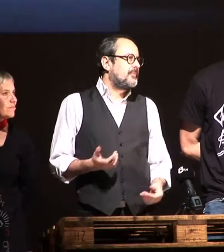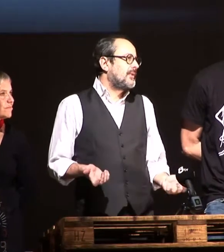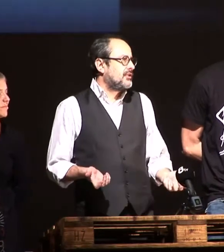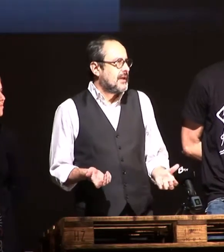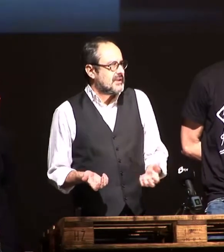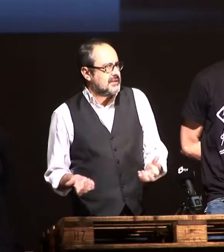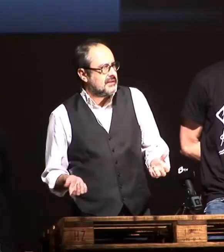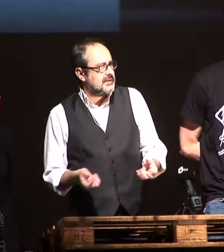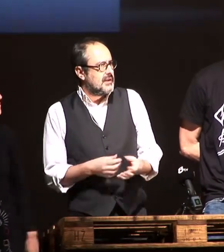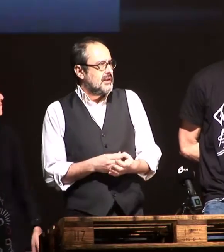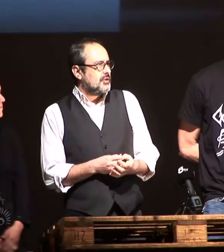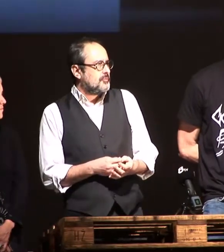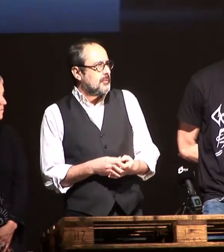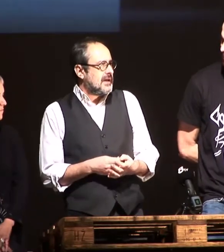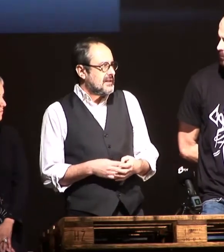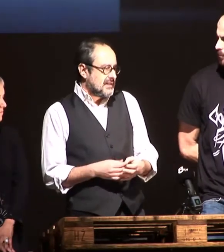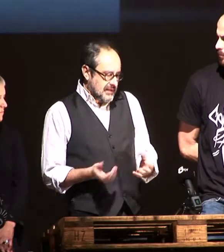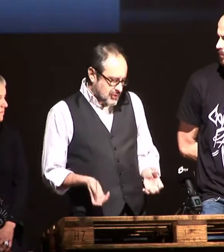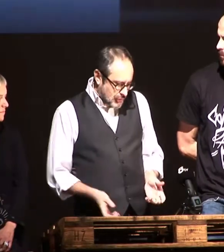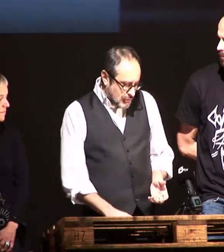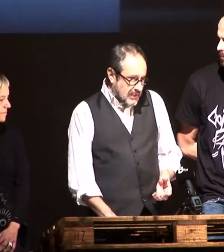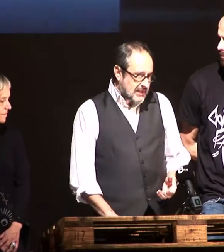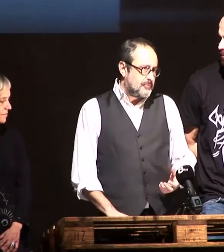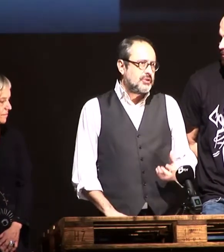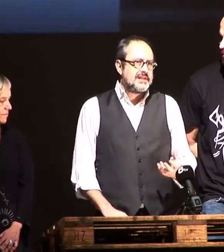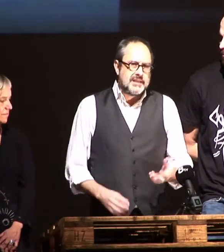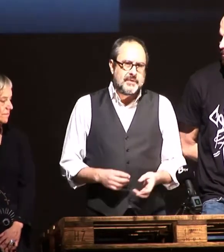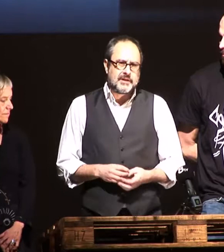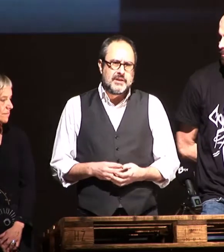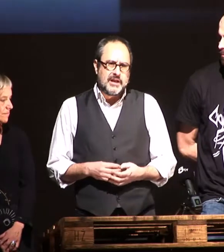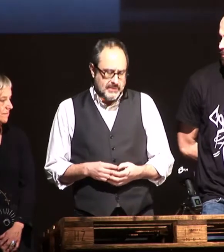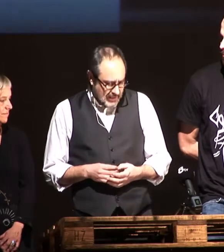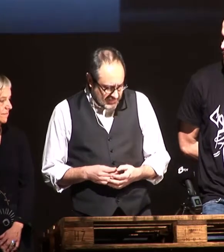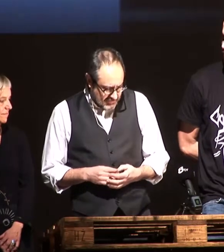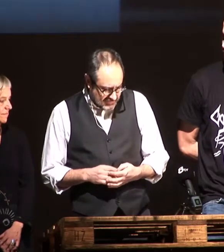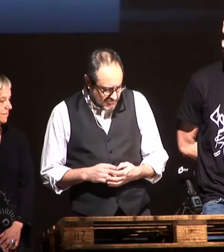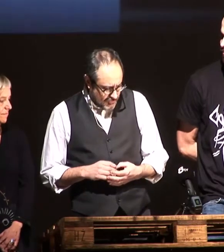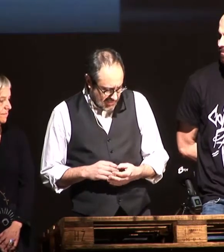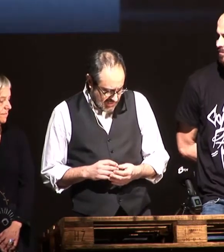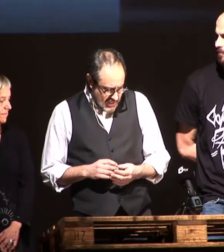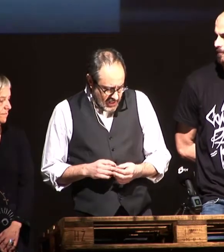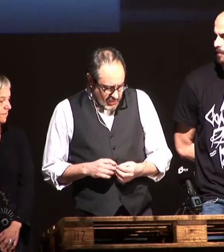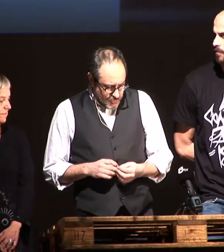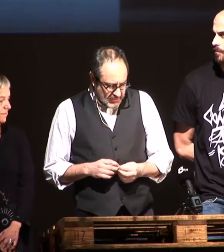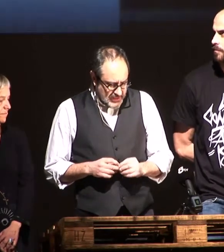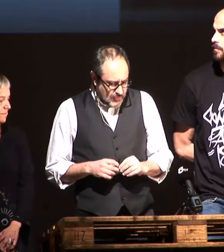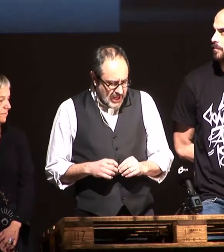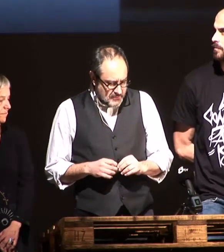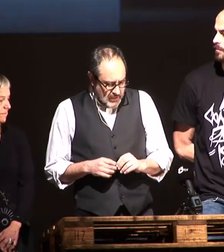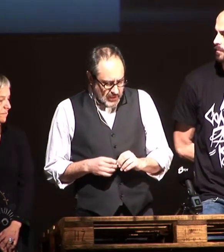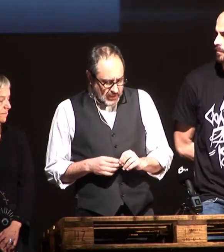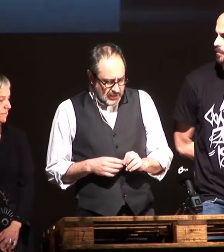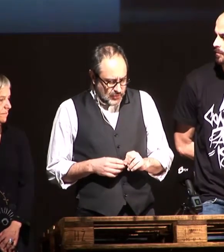nació sense poble no té cap sentit i un poble sense nació no té cap potència per alliberar-se ni per transformar res. I nosaltres